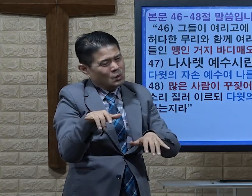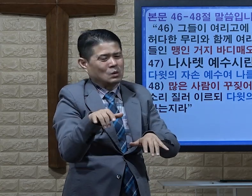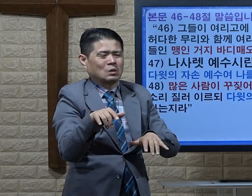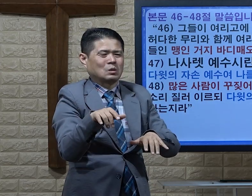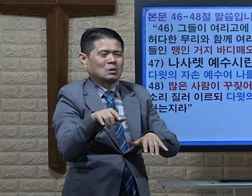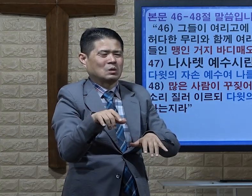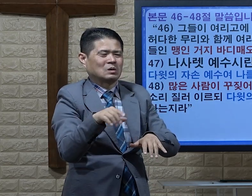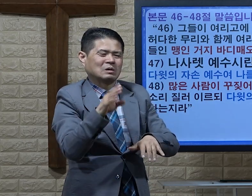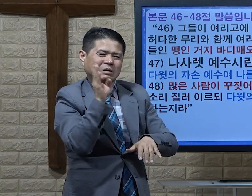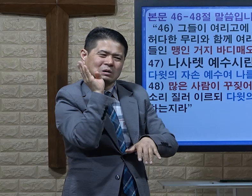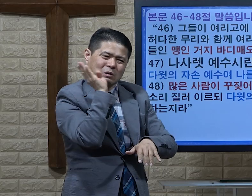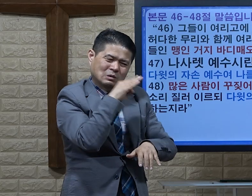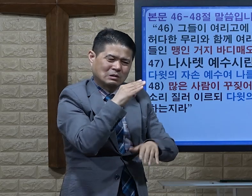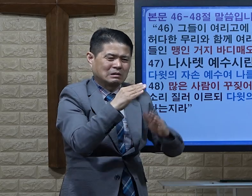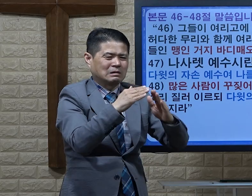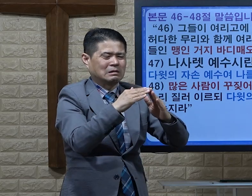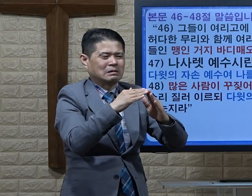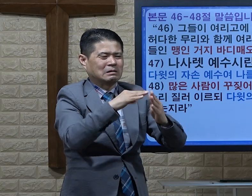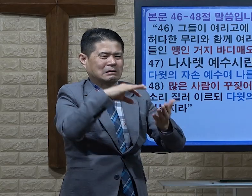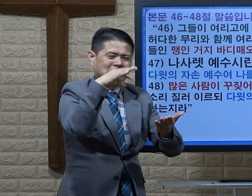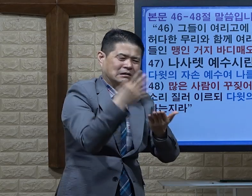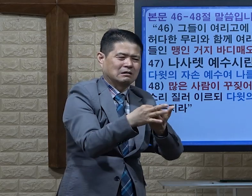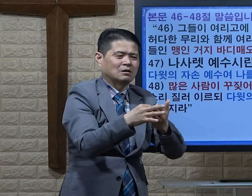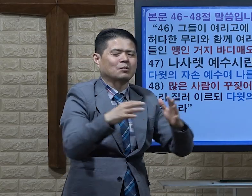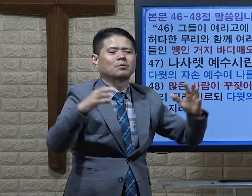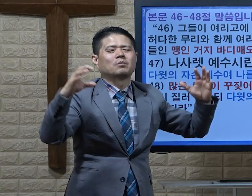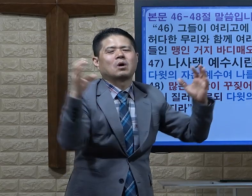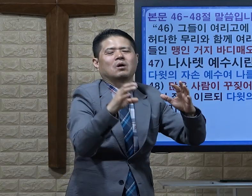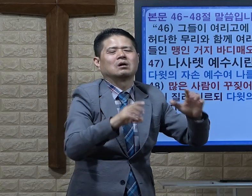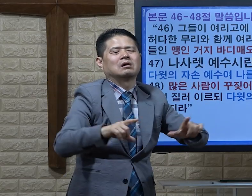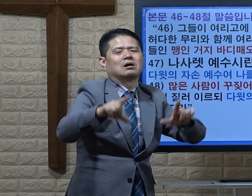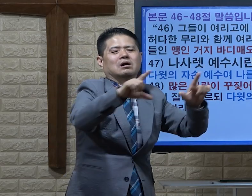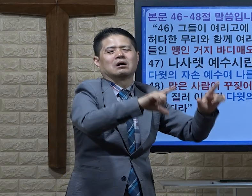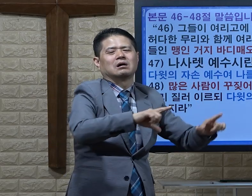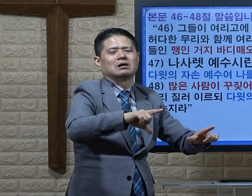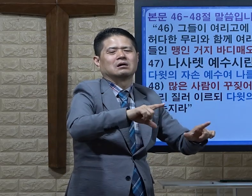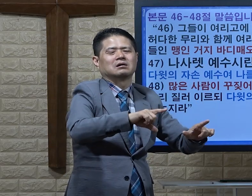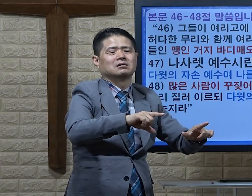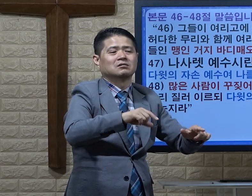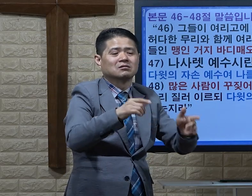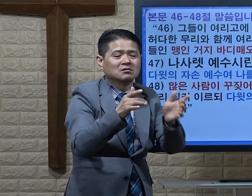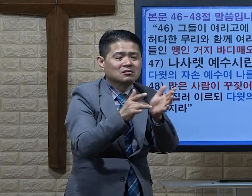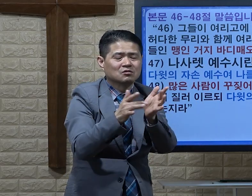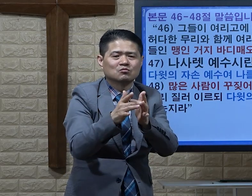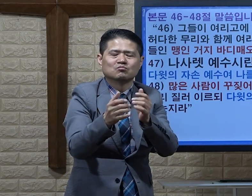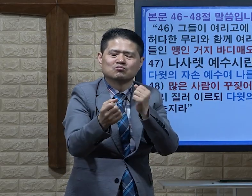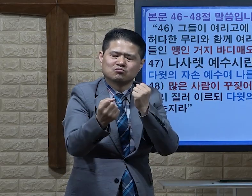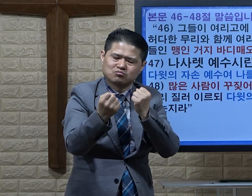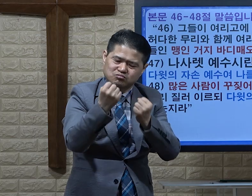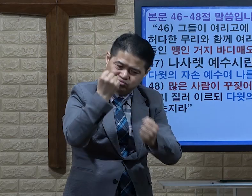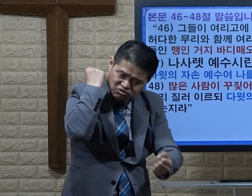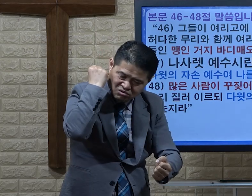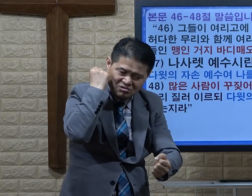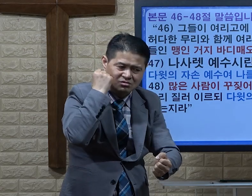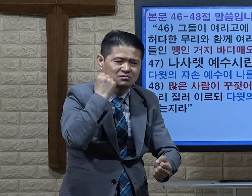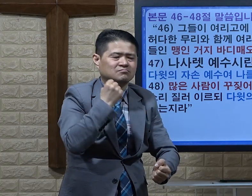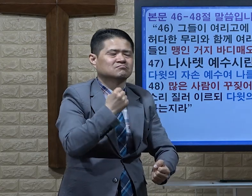가난하고 약한 자들의 모여서 사는 그곳에도 불구하고